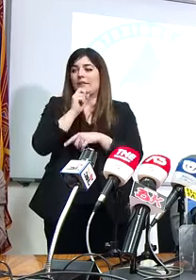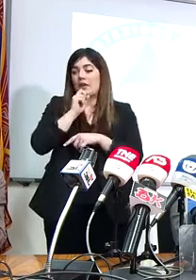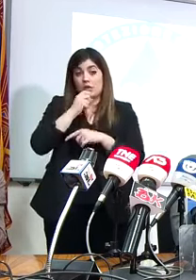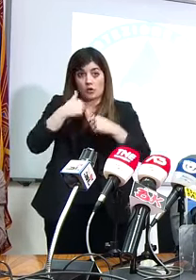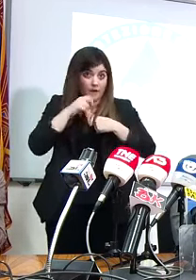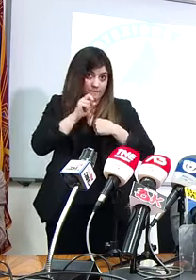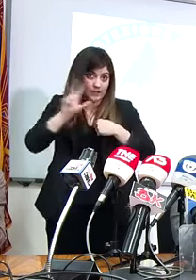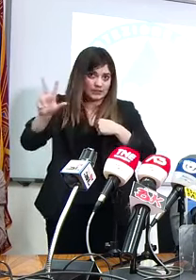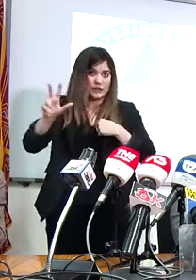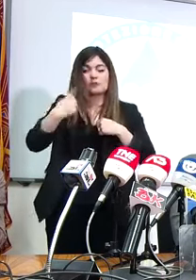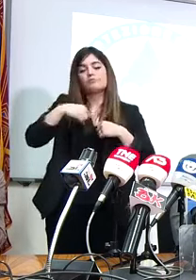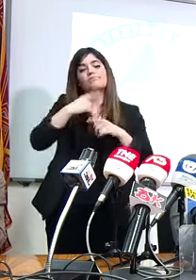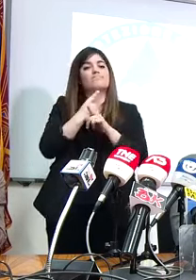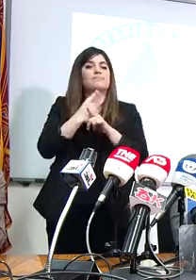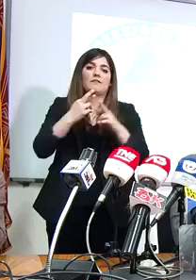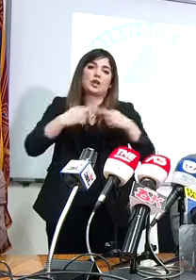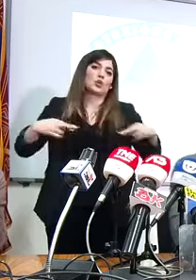ore